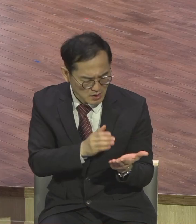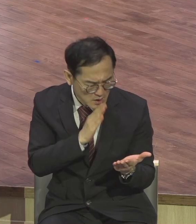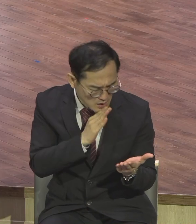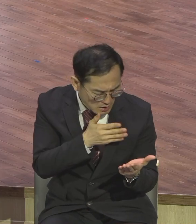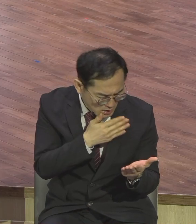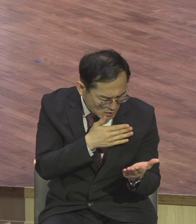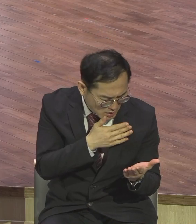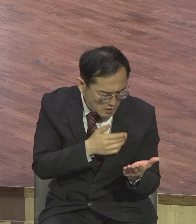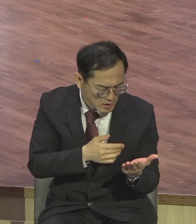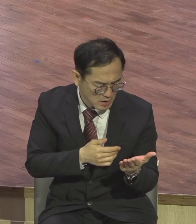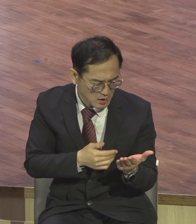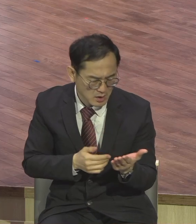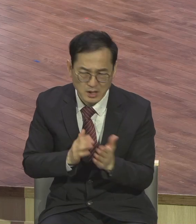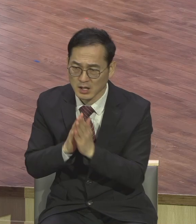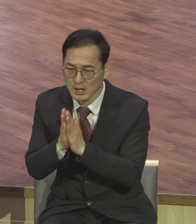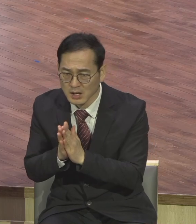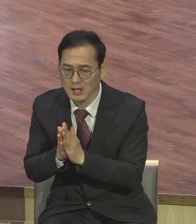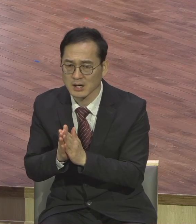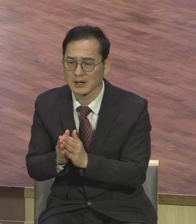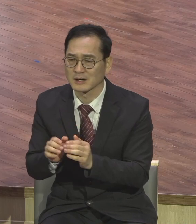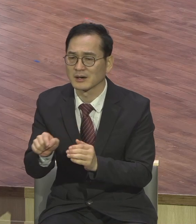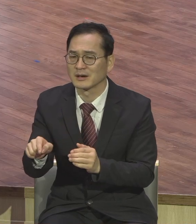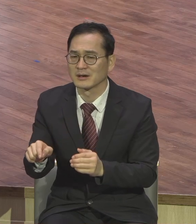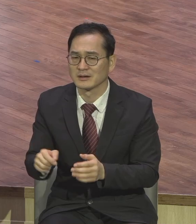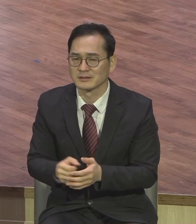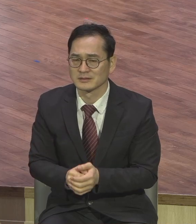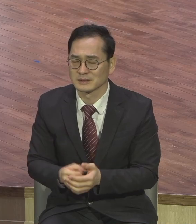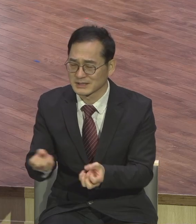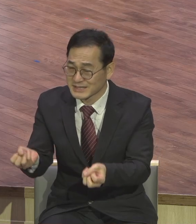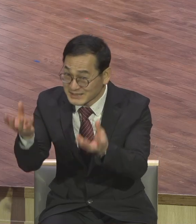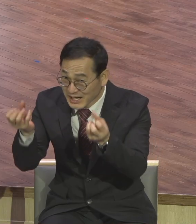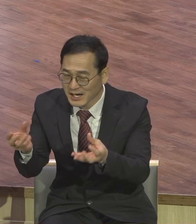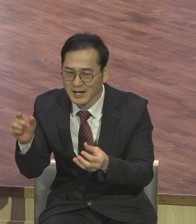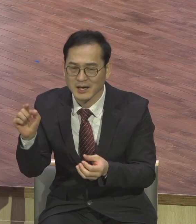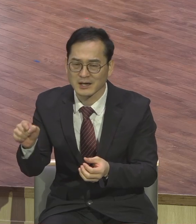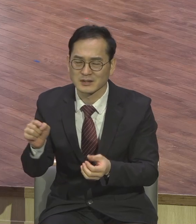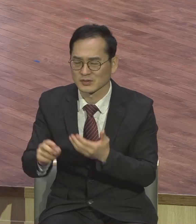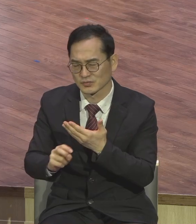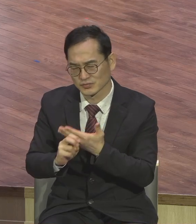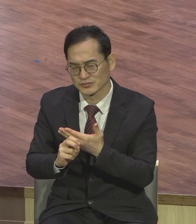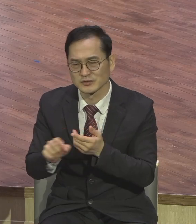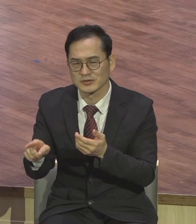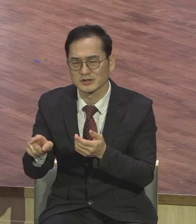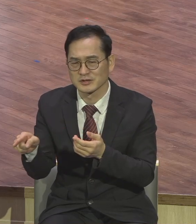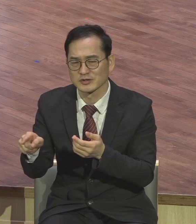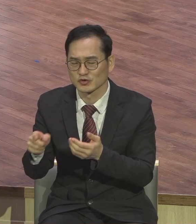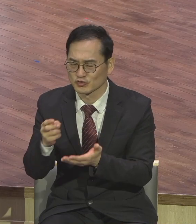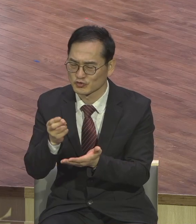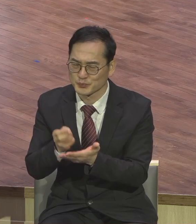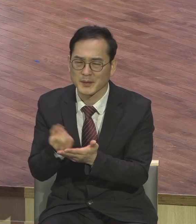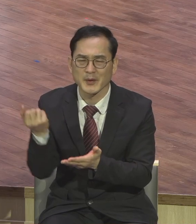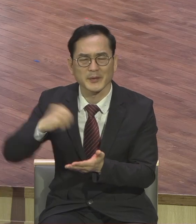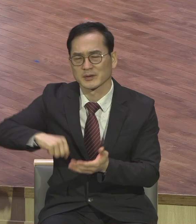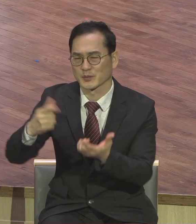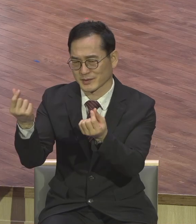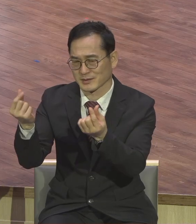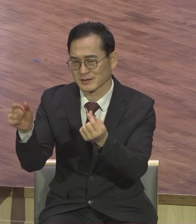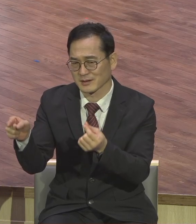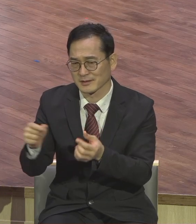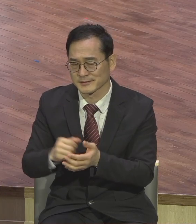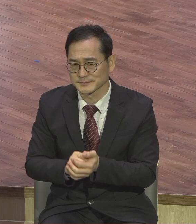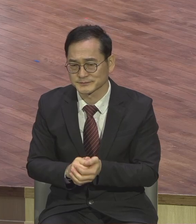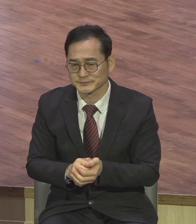이게 보통 죄가 아니구나. 깨닫게 하는 게 율법이에요. 그리고 이 3절 24절에서 어떻게